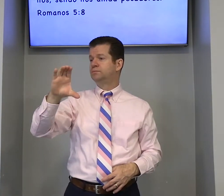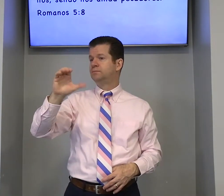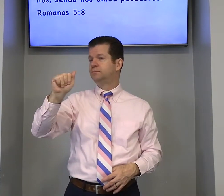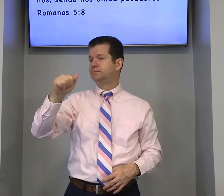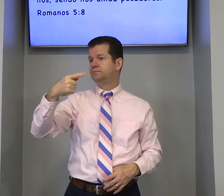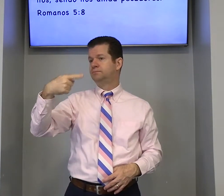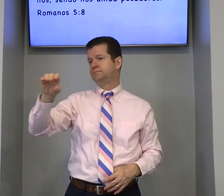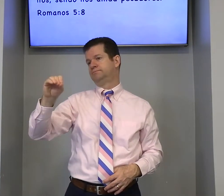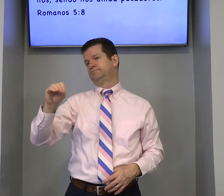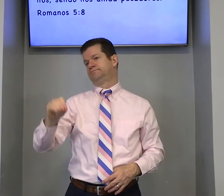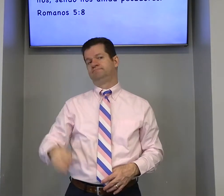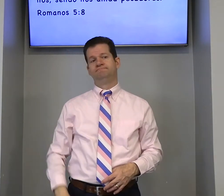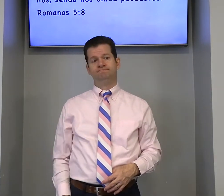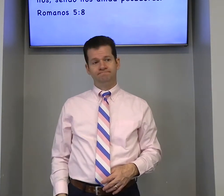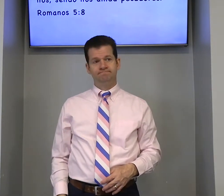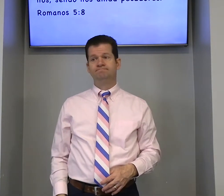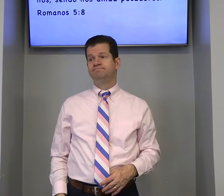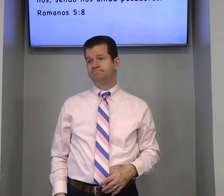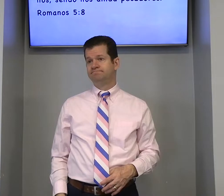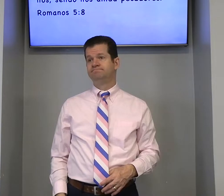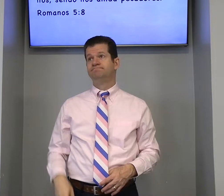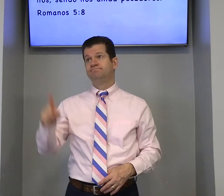Sua solução,